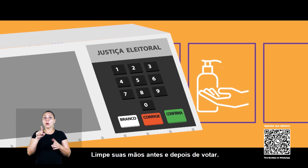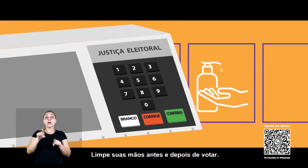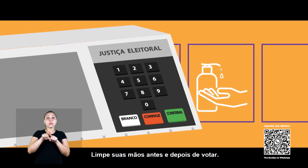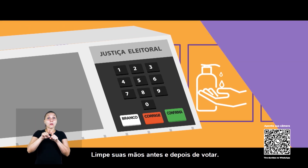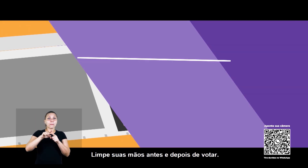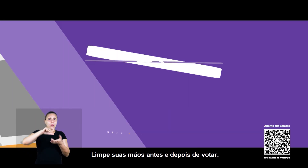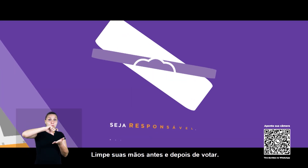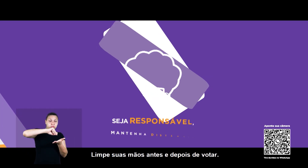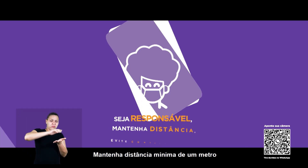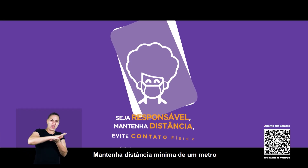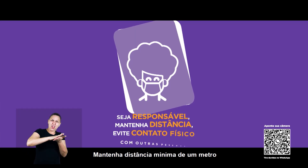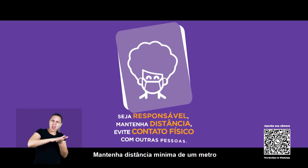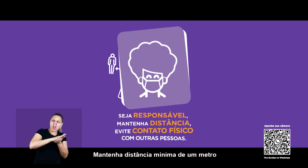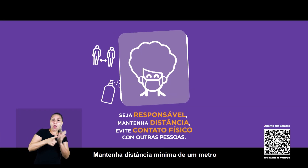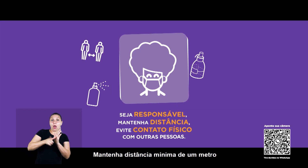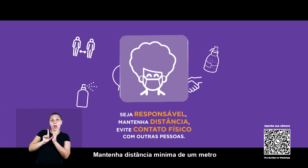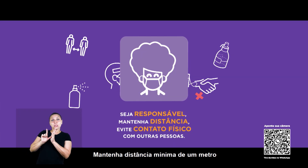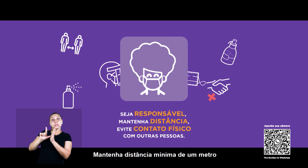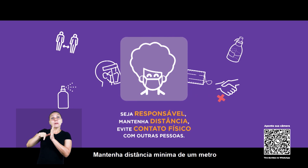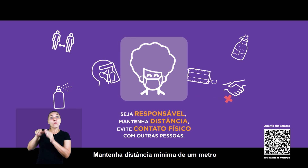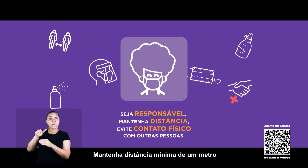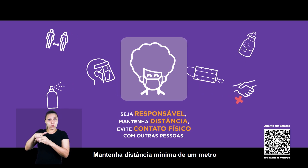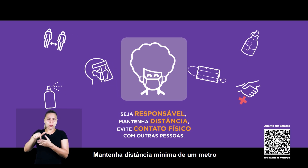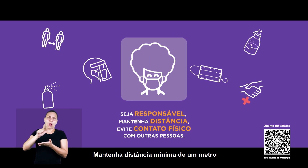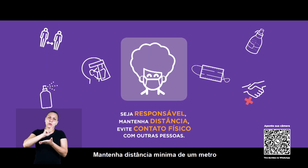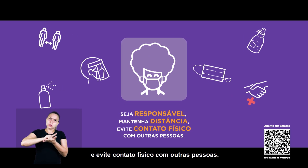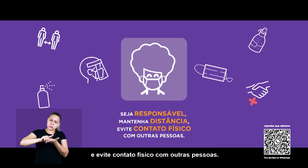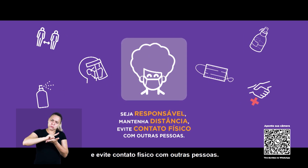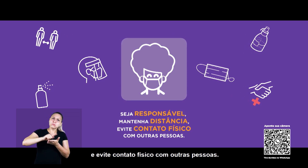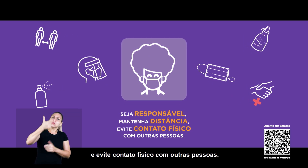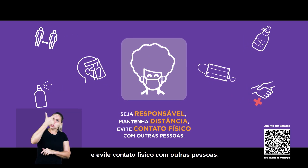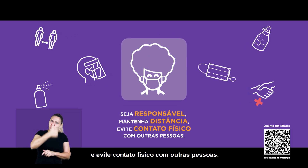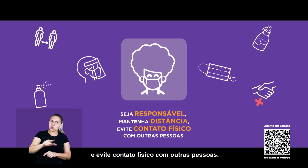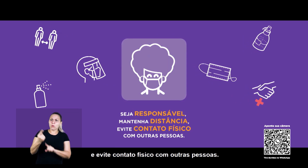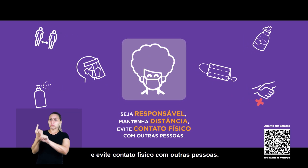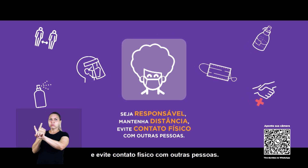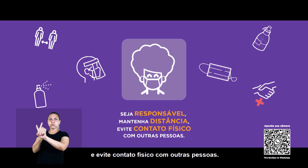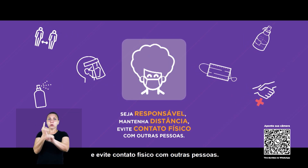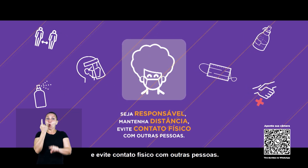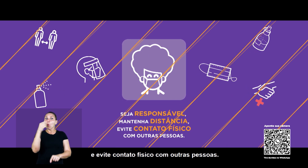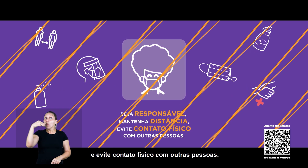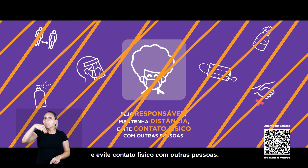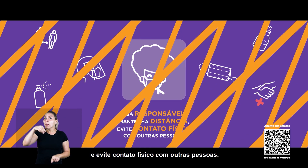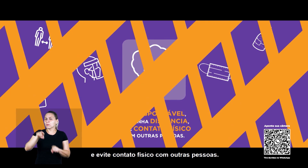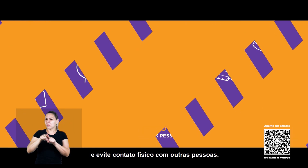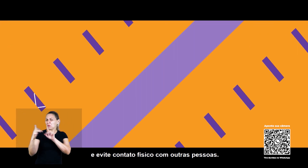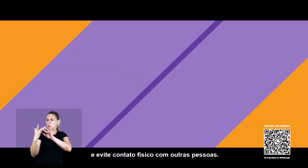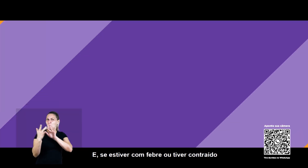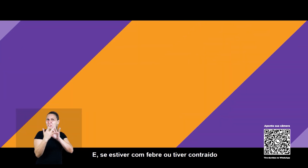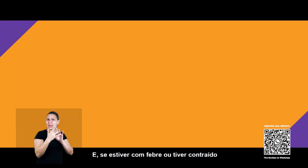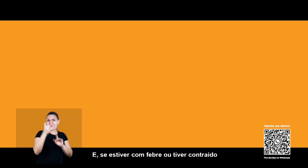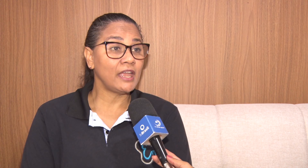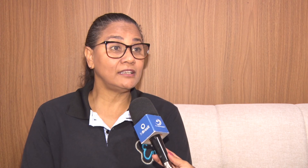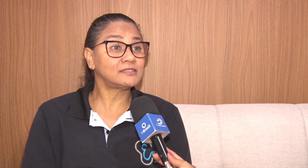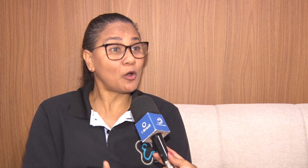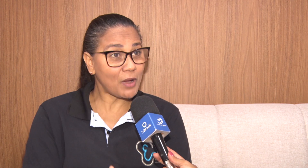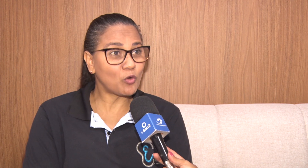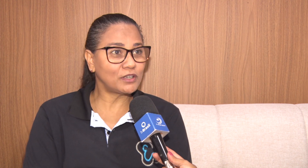umas campanhas, né, para cá, a gente tem visto a presença do profissional intérprete de Libras. Isso é uma conquista